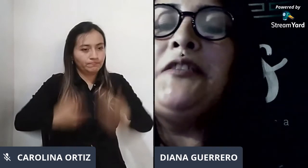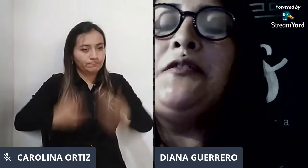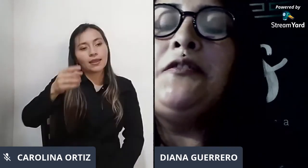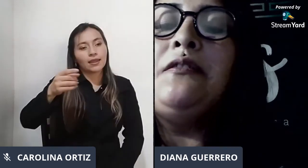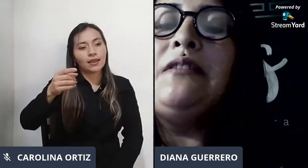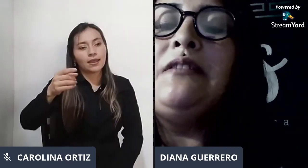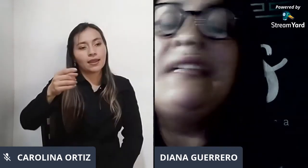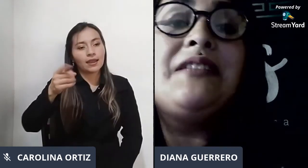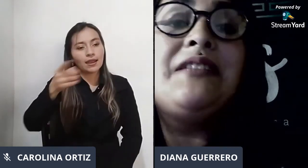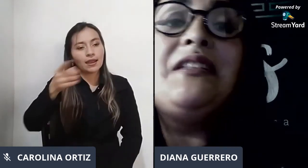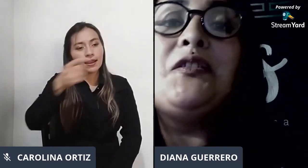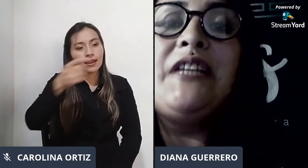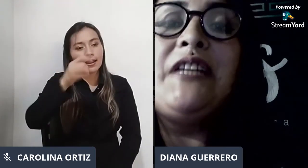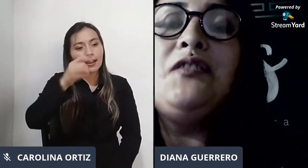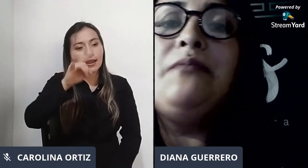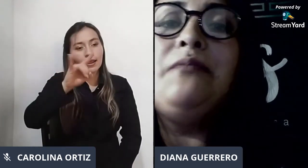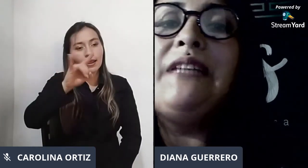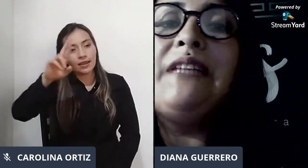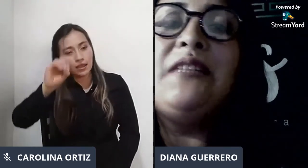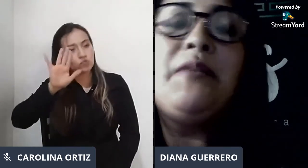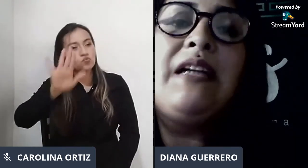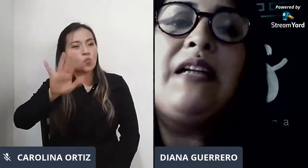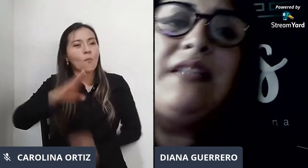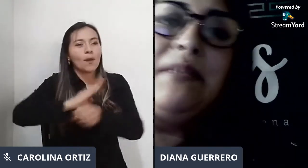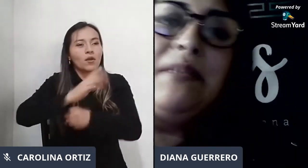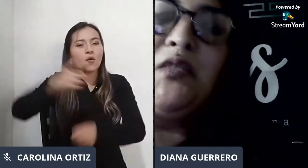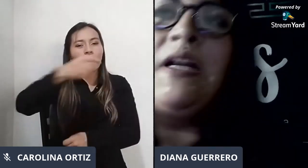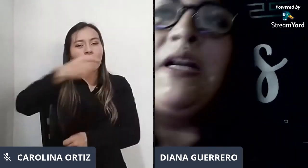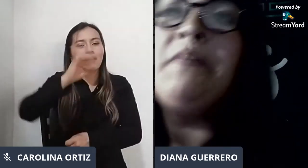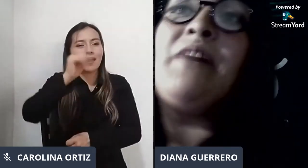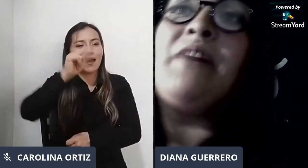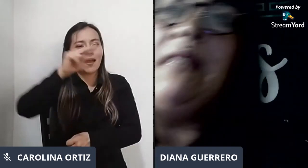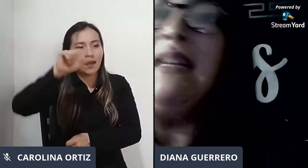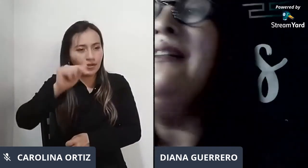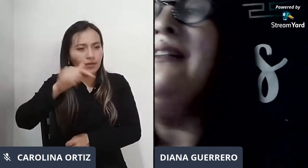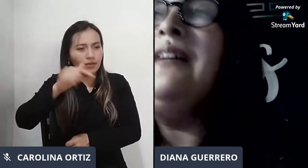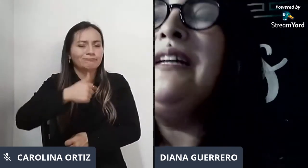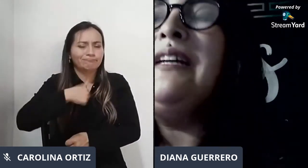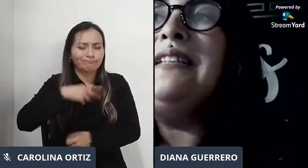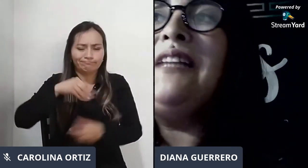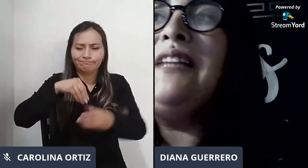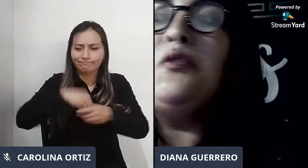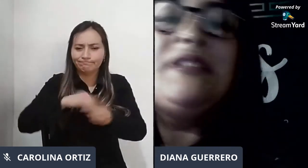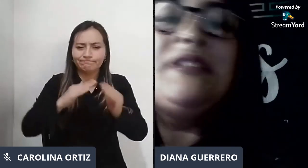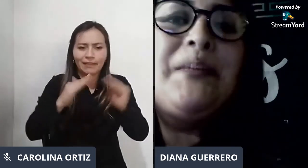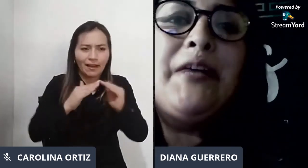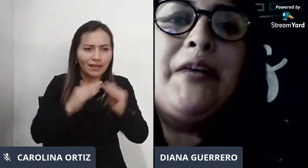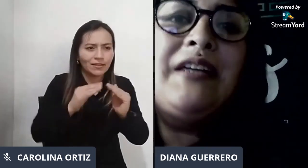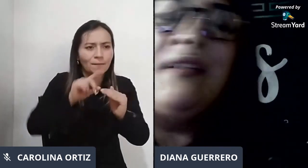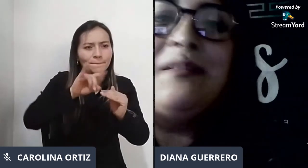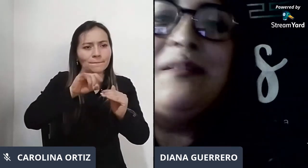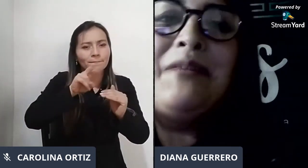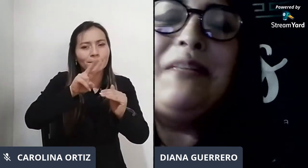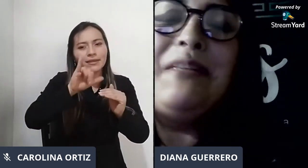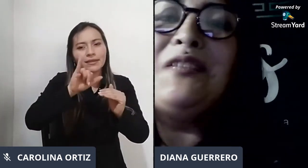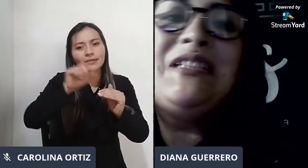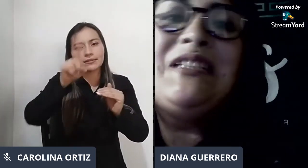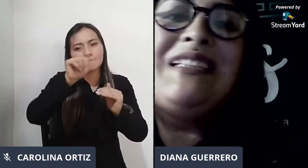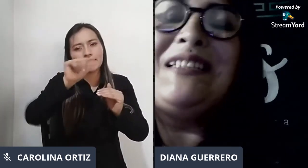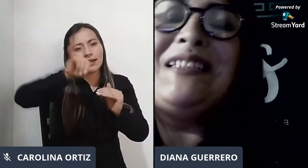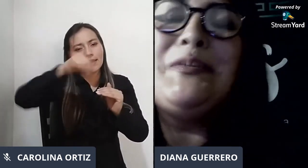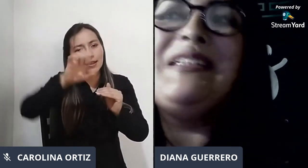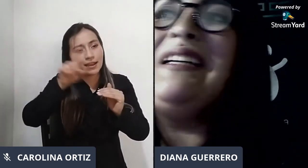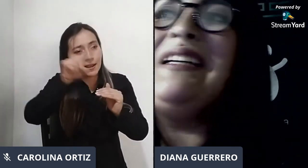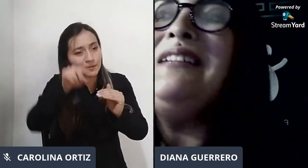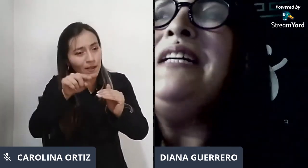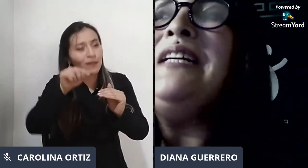proceso de hace 22 años. Visajes fue mi casa, mi escuela, mi familia. Si algunos están por ahí, bienvenidos y gracias por